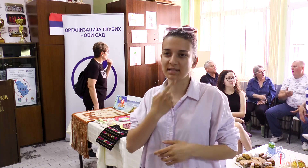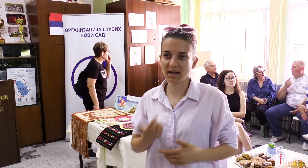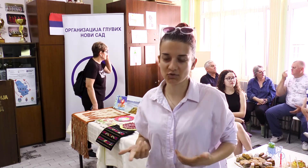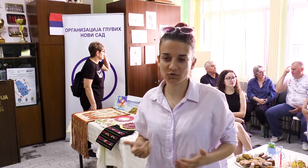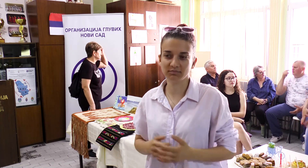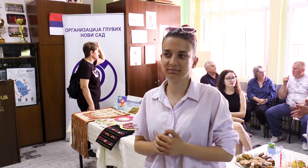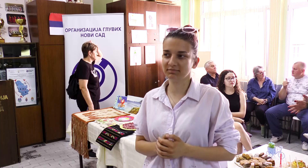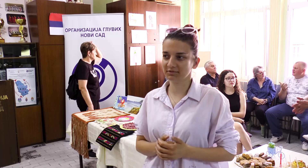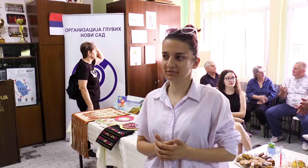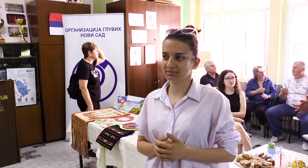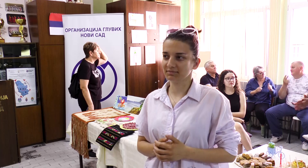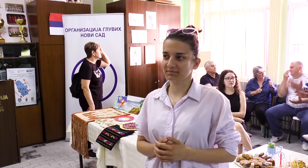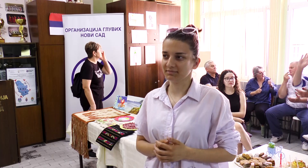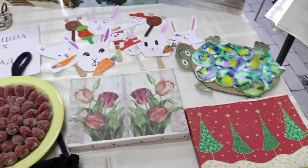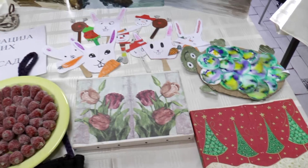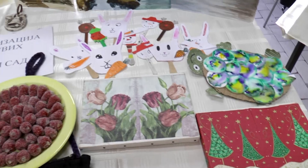radionice, radimo,